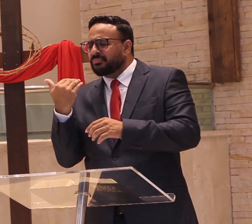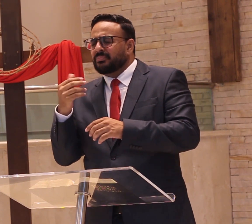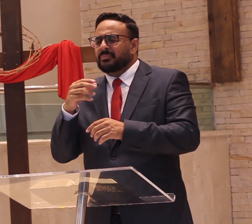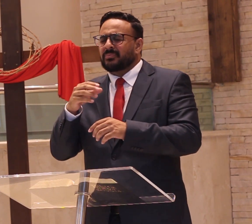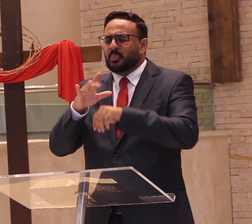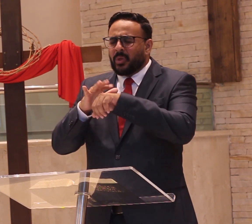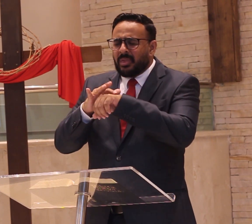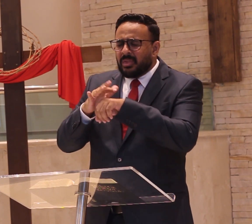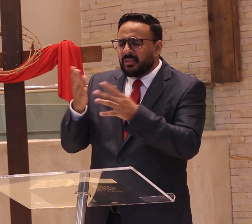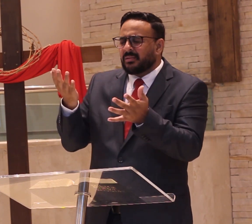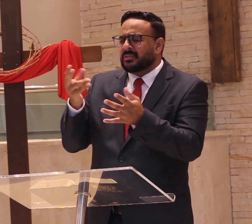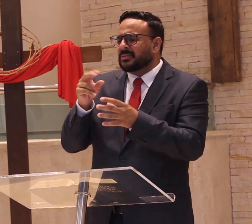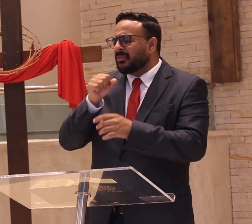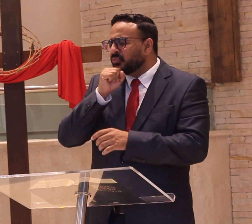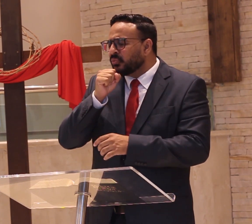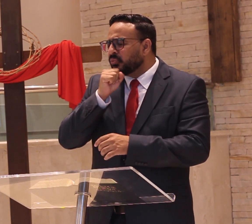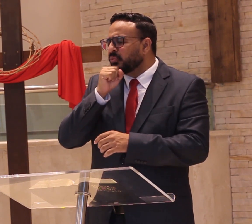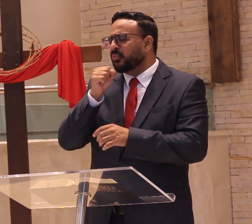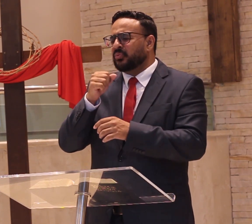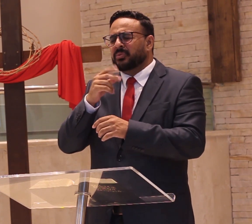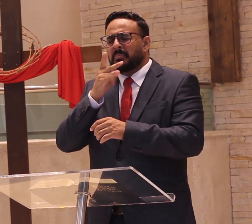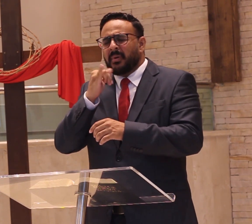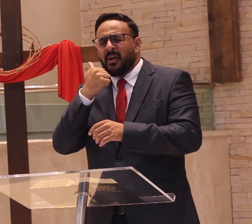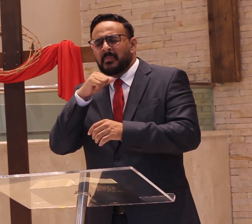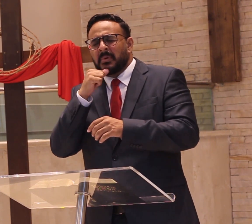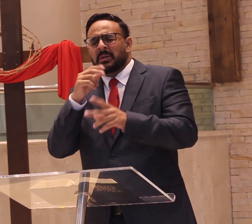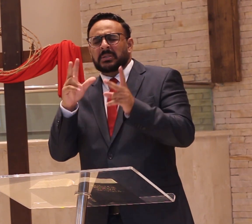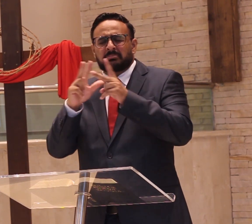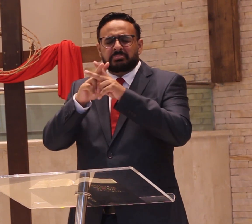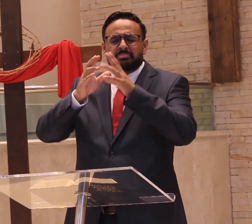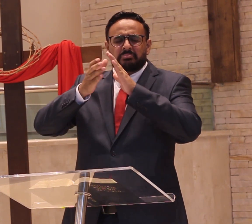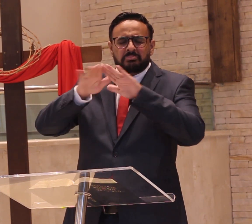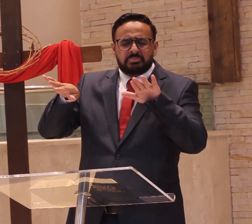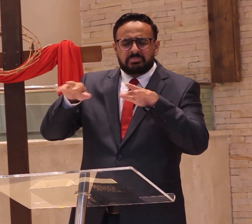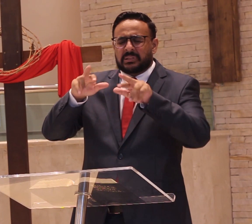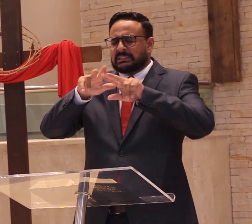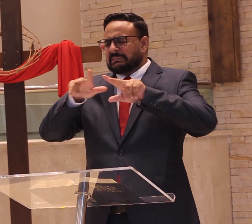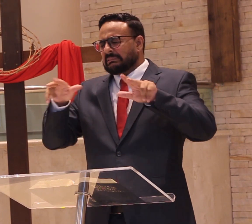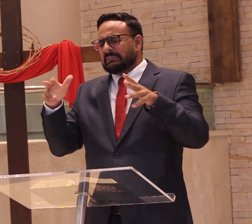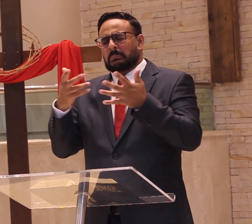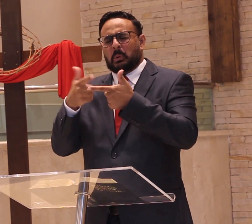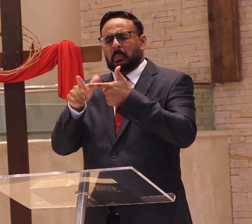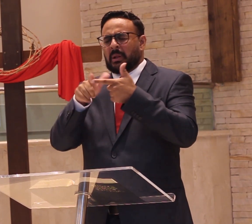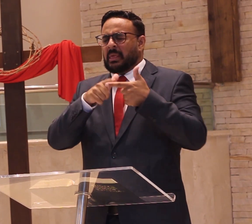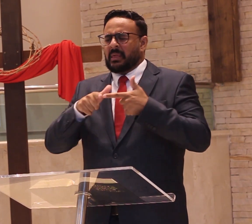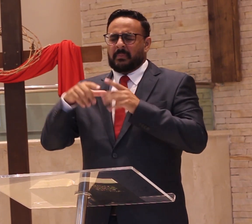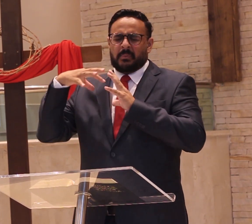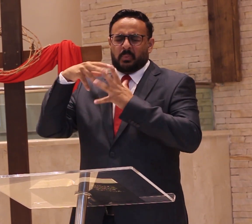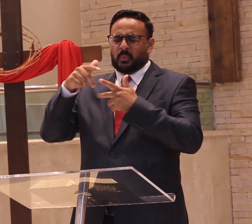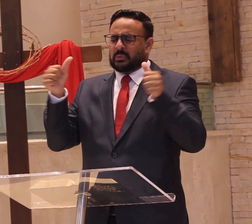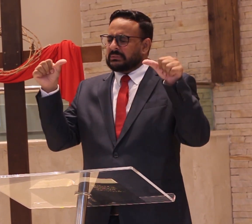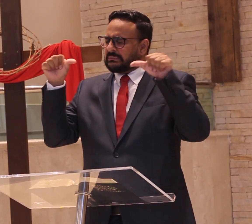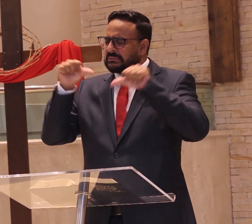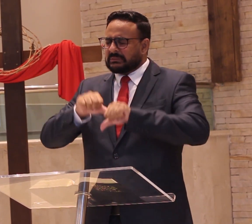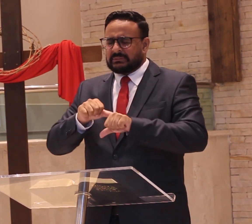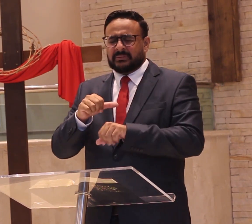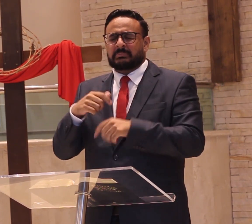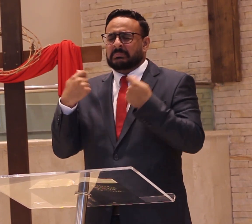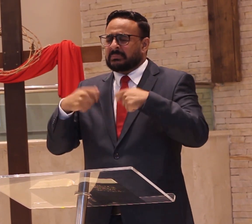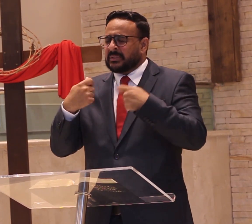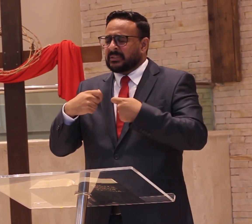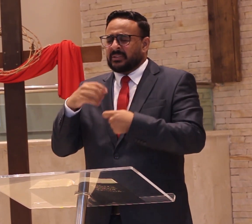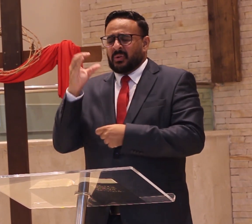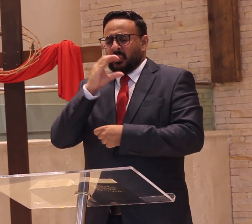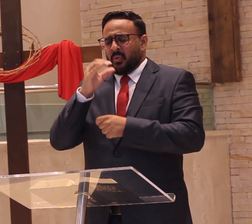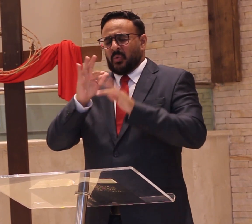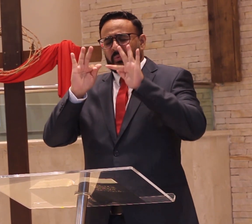noticiário pessoas morrendo, sejam elas crianças, idosos, pai e mãe se separando, casais se separando. O mundo